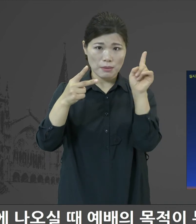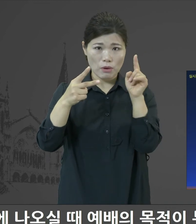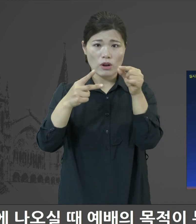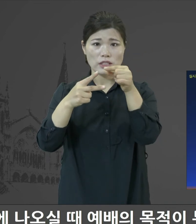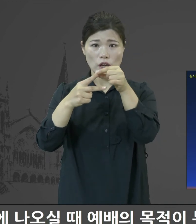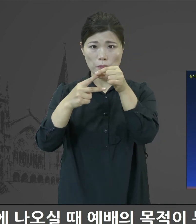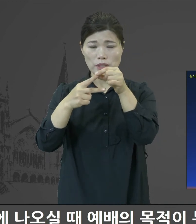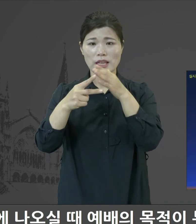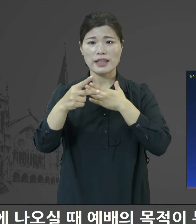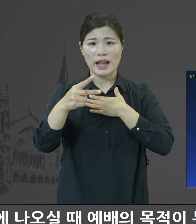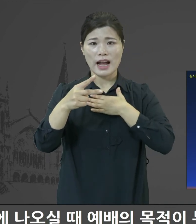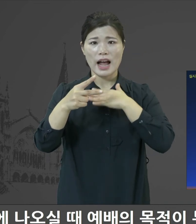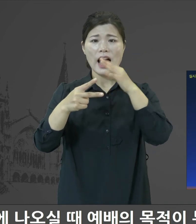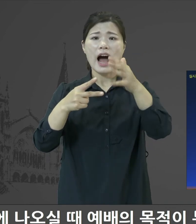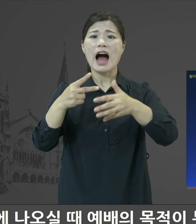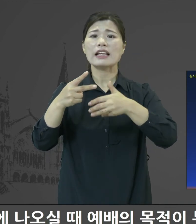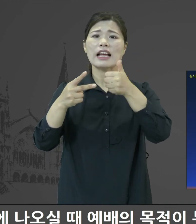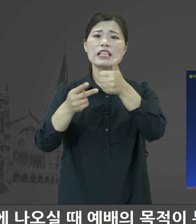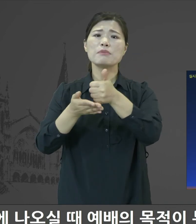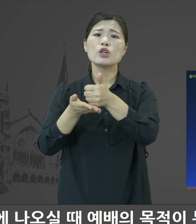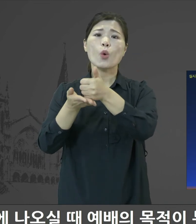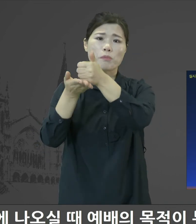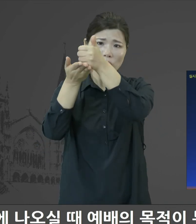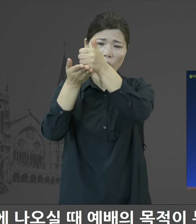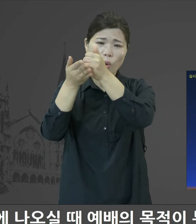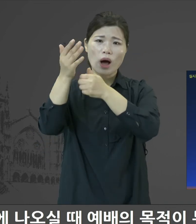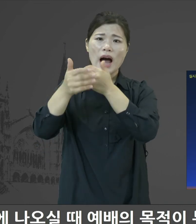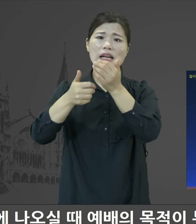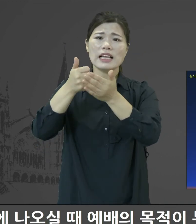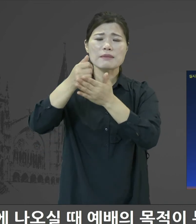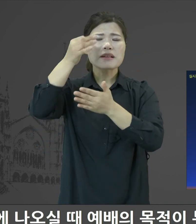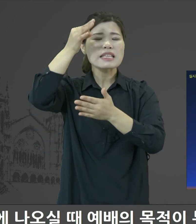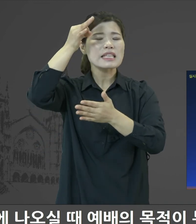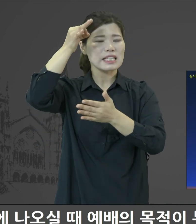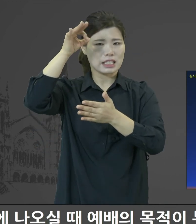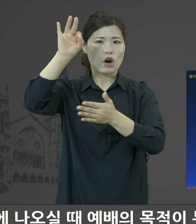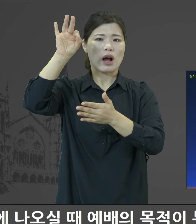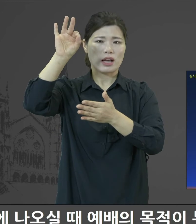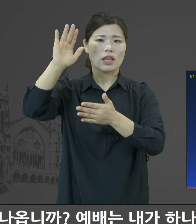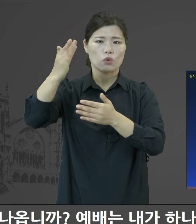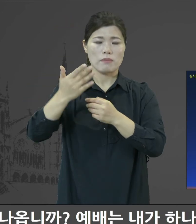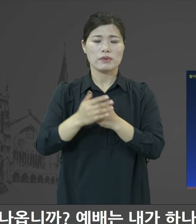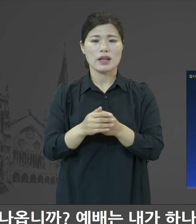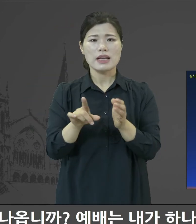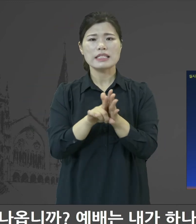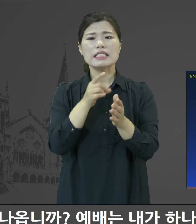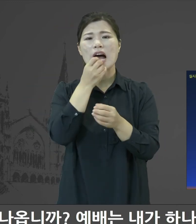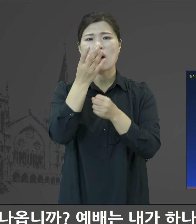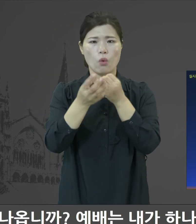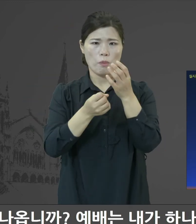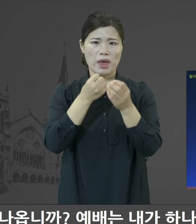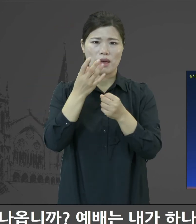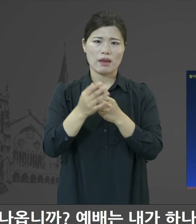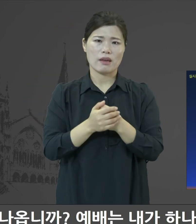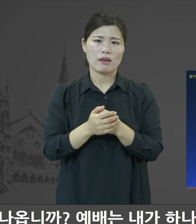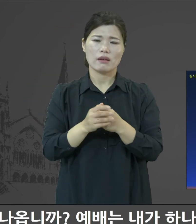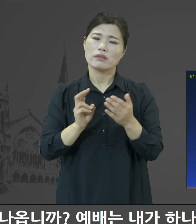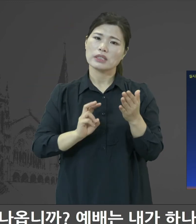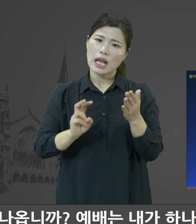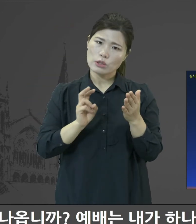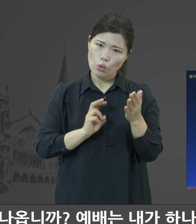하나님을 높이고 하나님을 인정하는 요소가 있습니다. 신앙 고백을 드릴 때, 찬송을 드릴